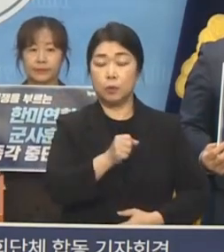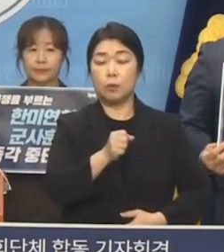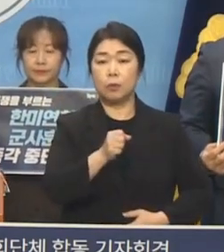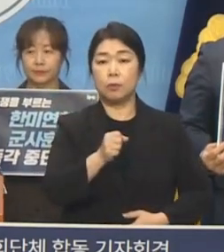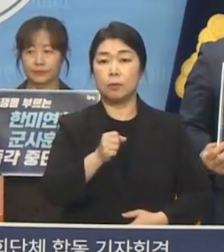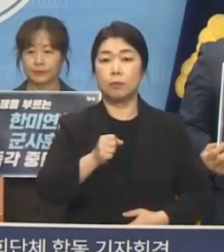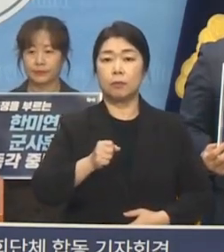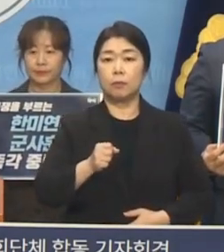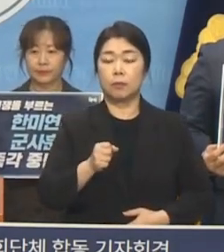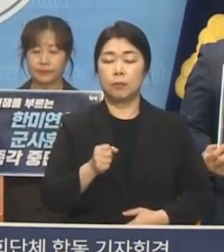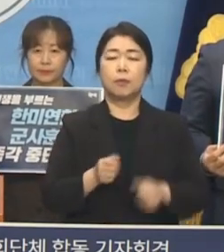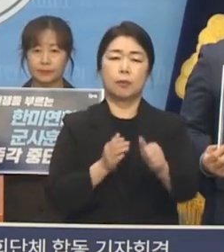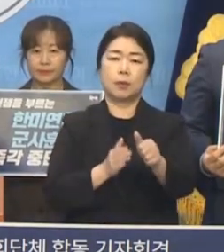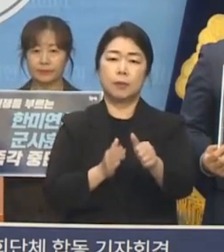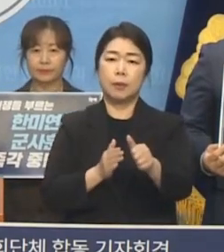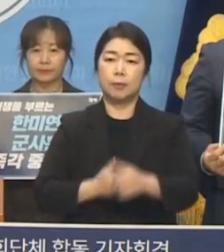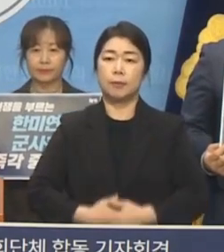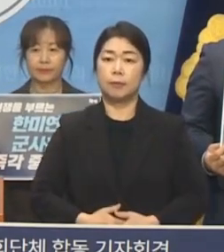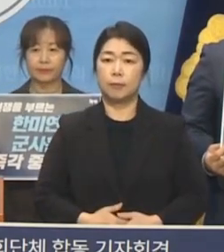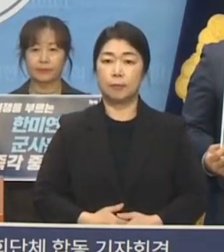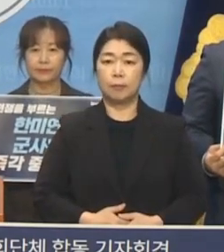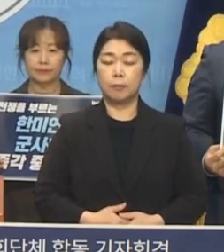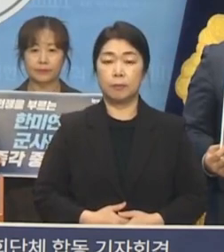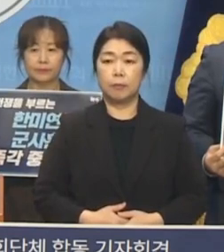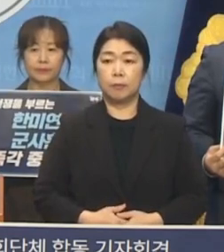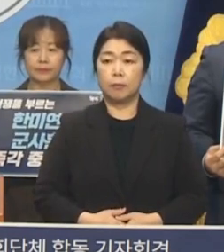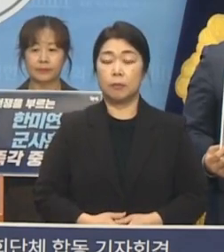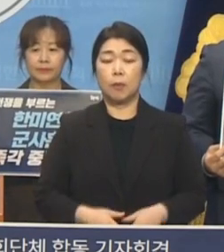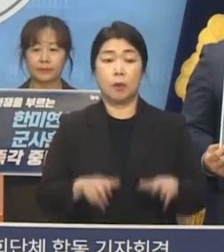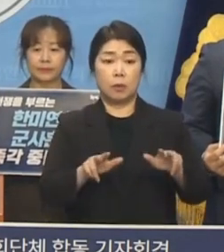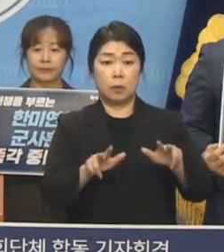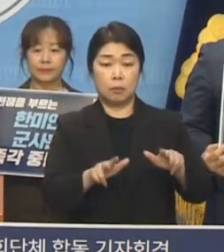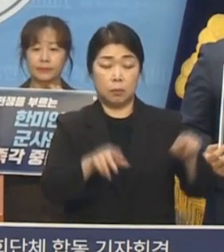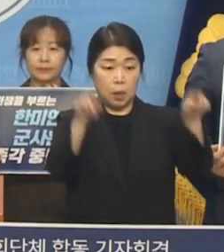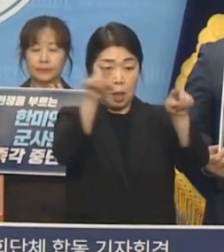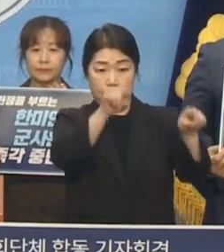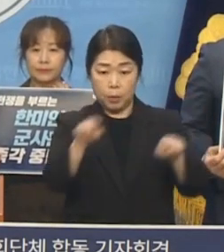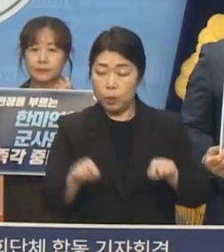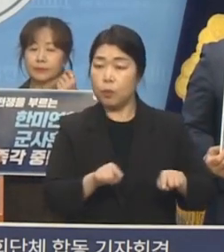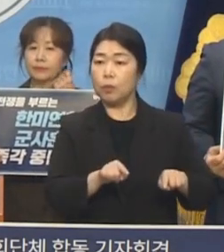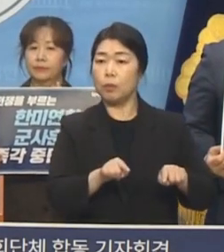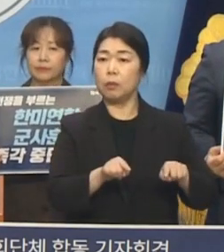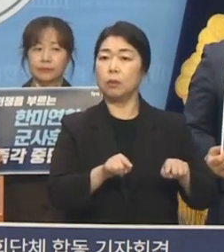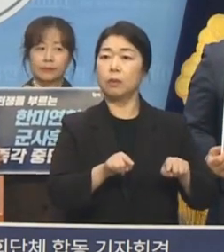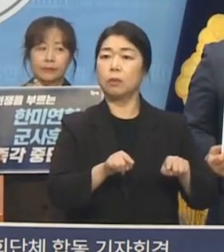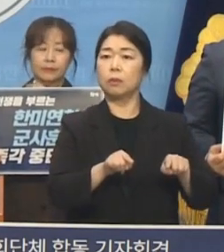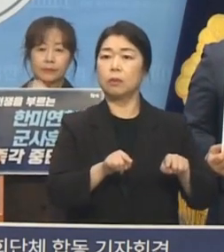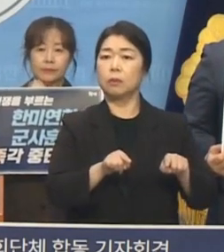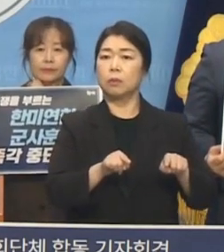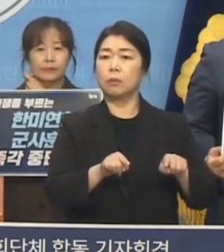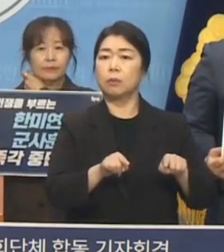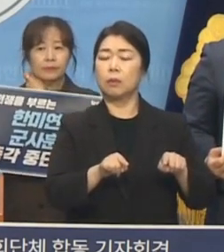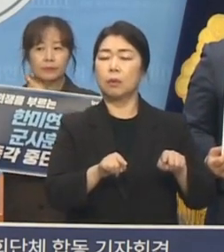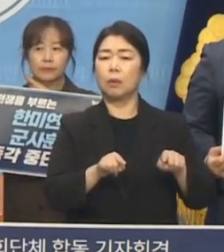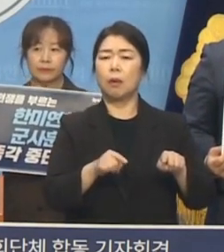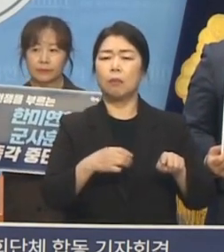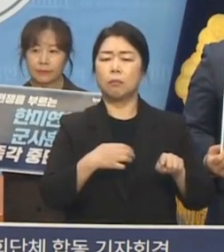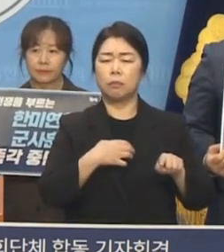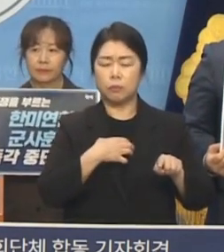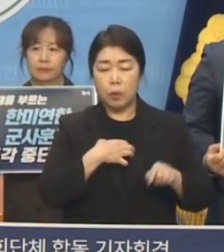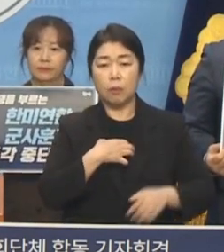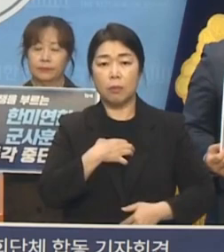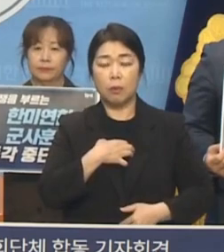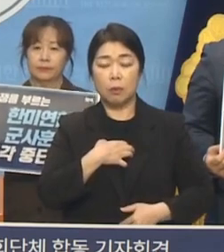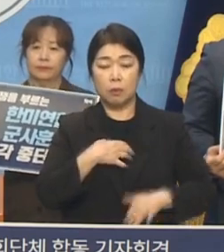적극적으로 가져주시기를 부탁을 드리겠습니다. 지금 한반도가 그 어느 때보다도